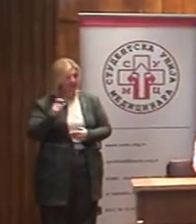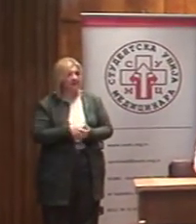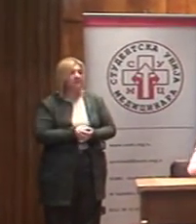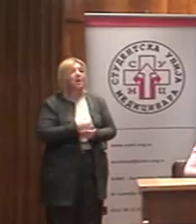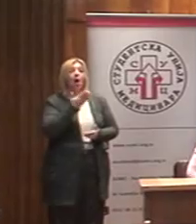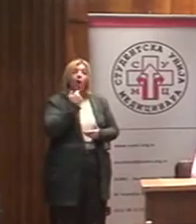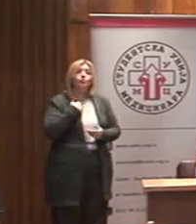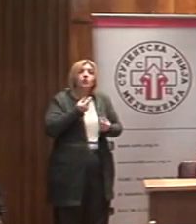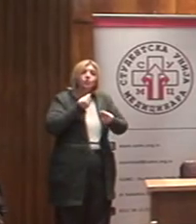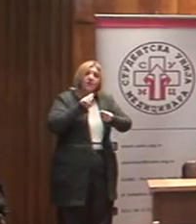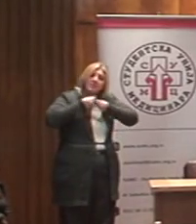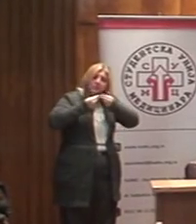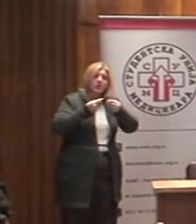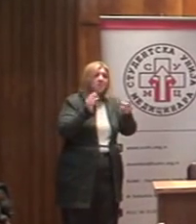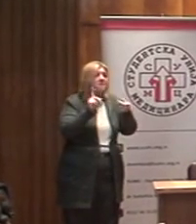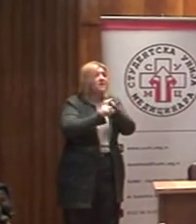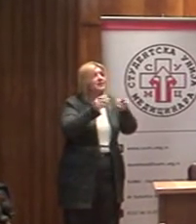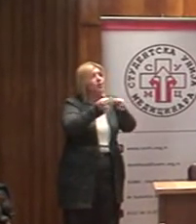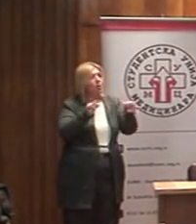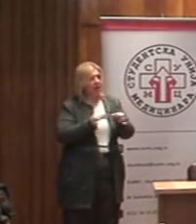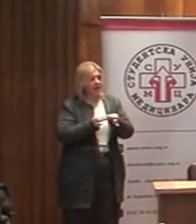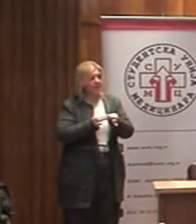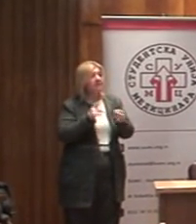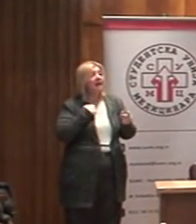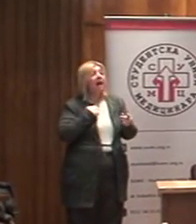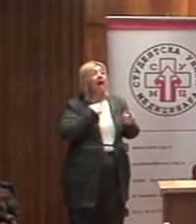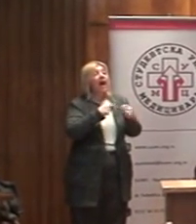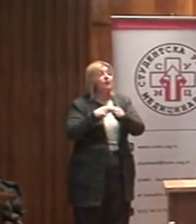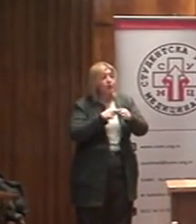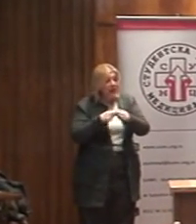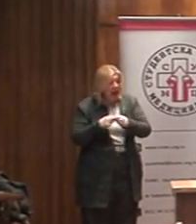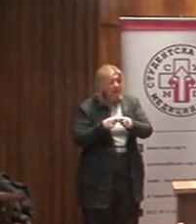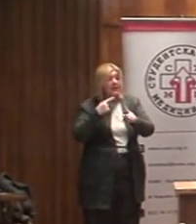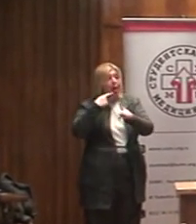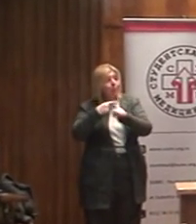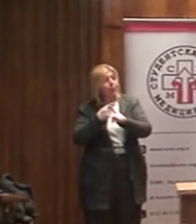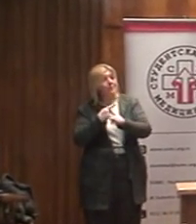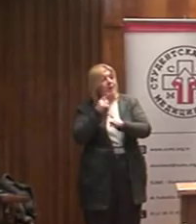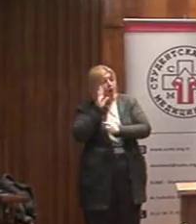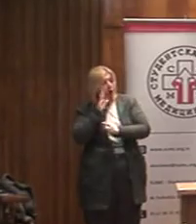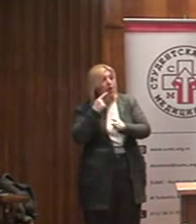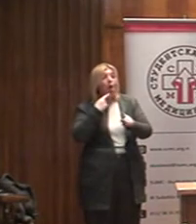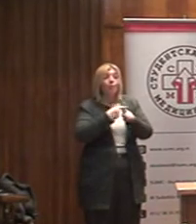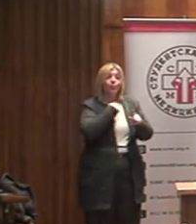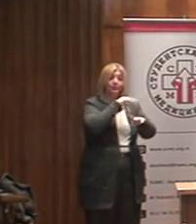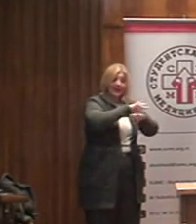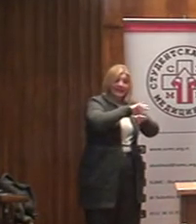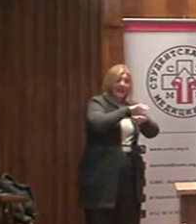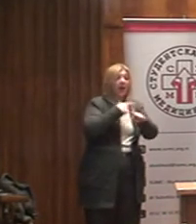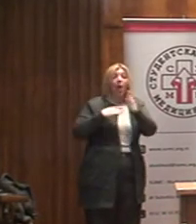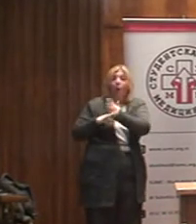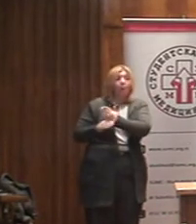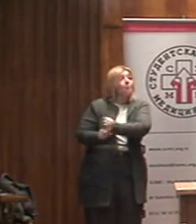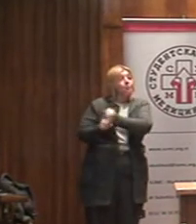projekat. Gradska organizacija Gluvih Beograda, Asocijacija tumača srpskog znakovnog jezika i Studentska unija medicinara uz podršku Ministarstva